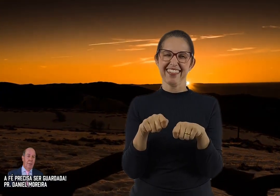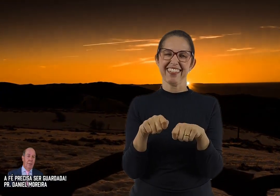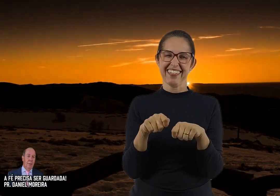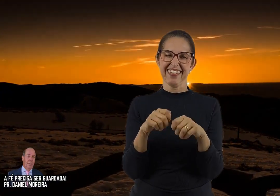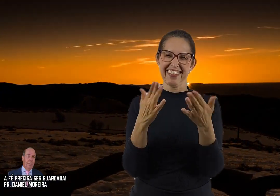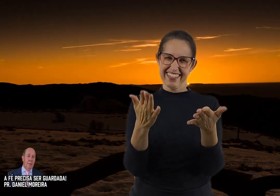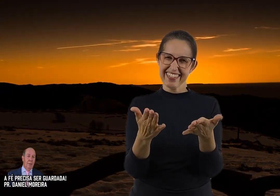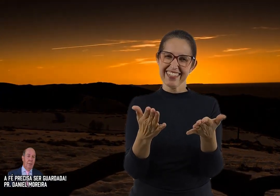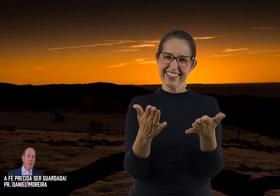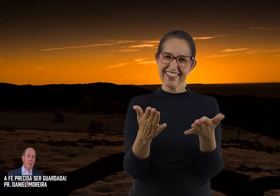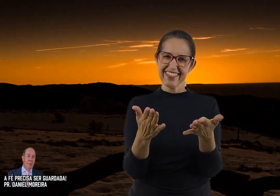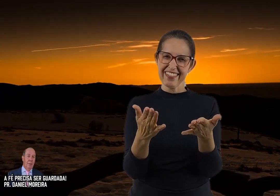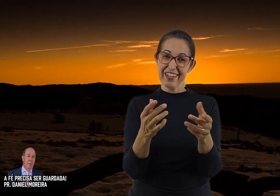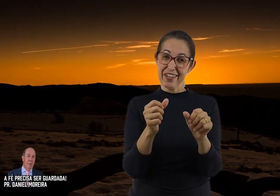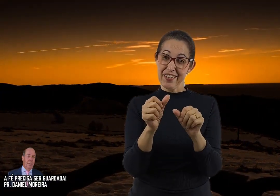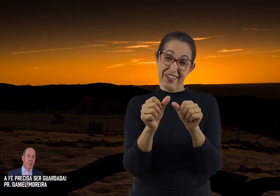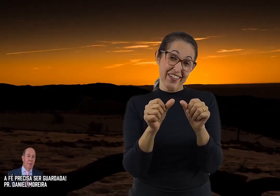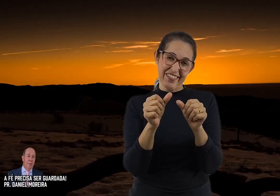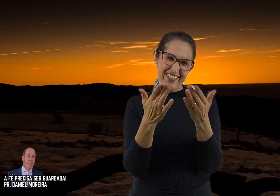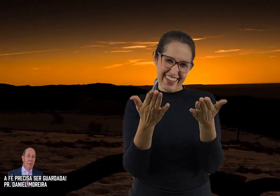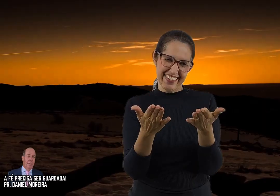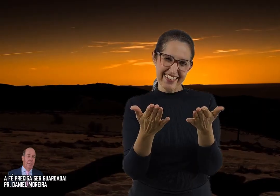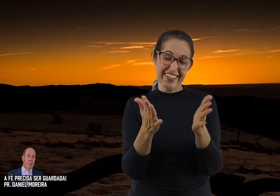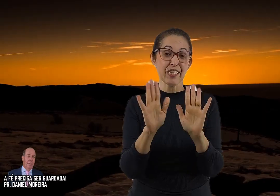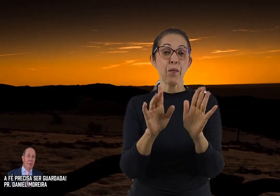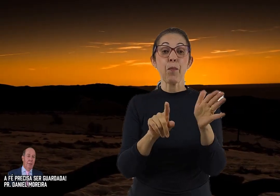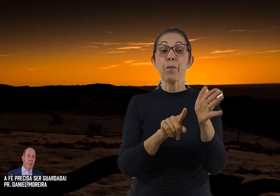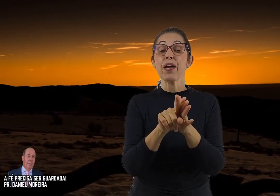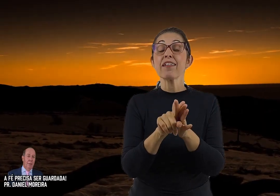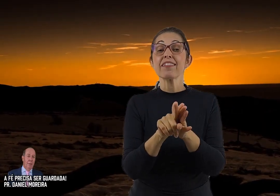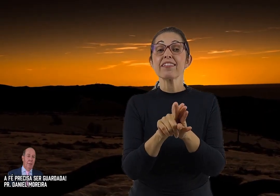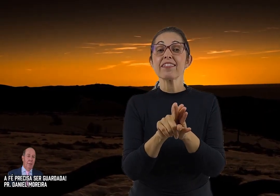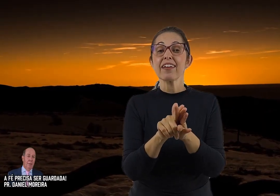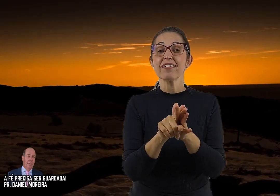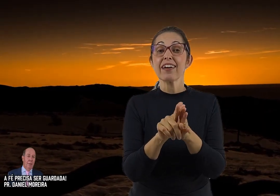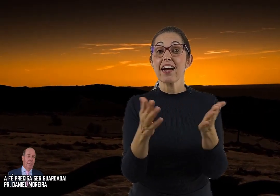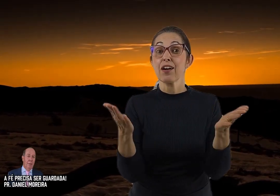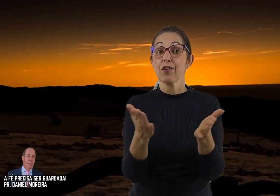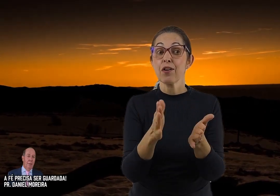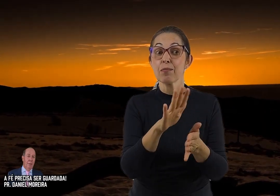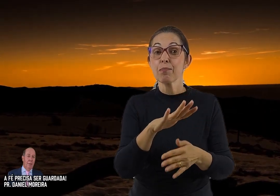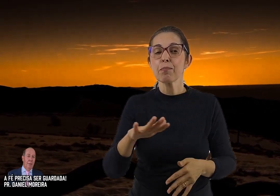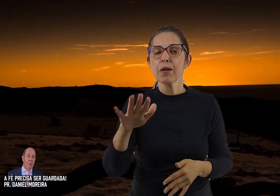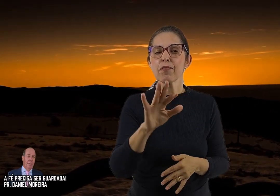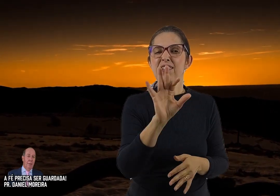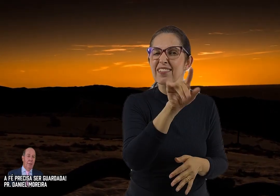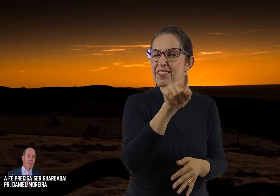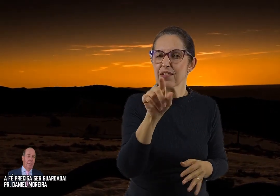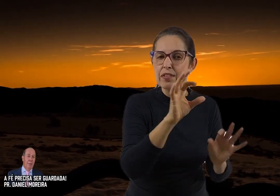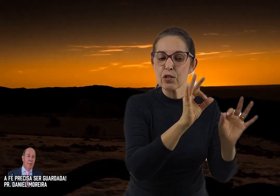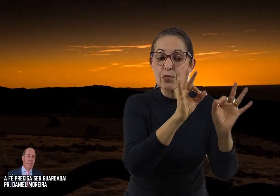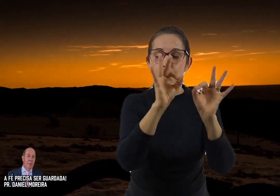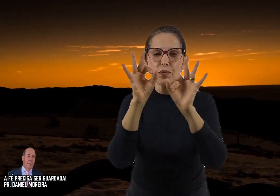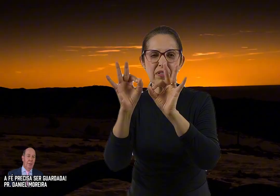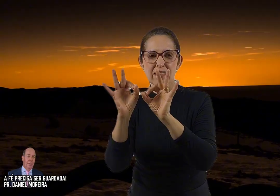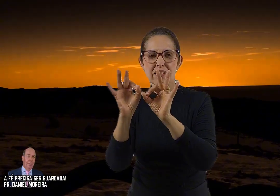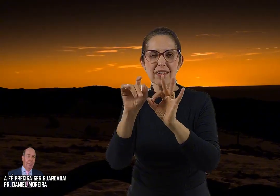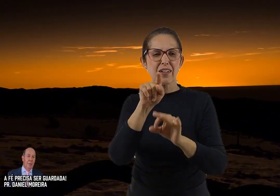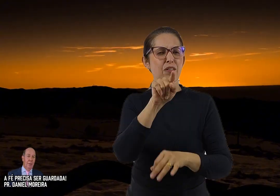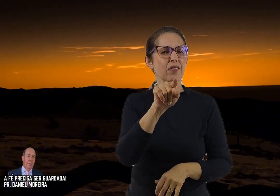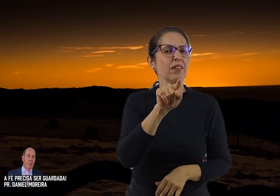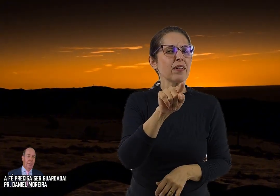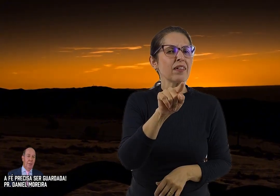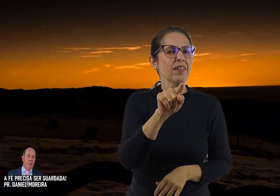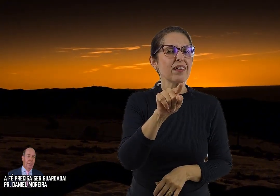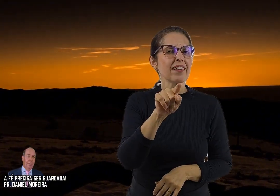Ainda há lugar. Vou perguntar aqui para todos aqui que nos assistem: ainda há